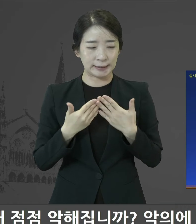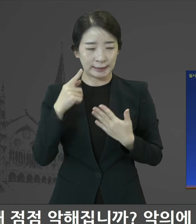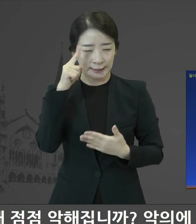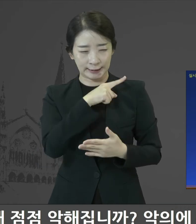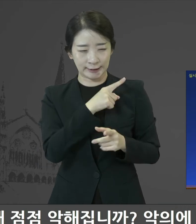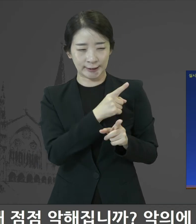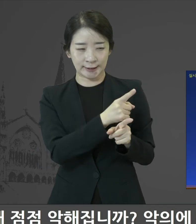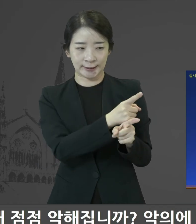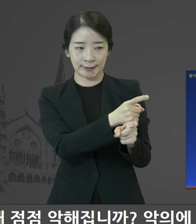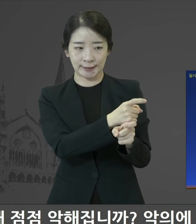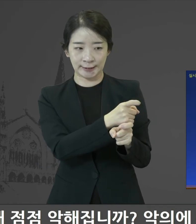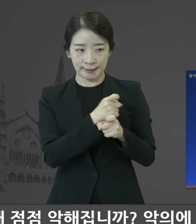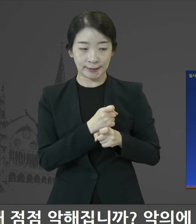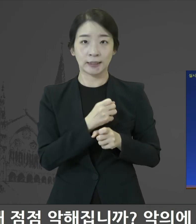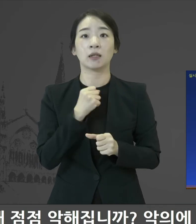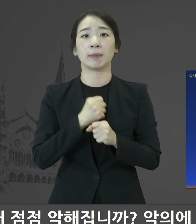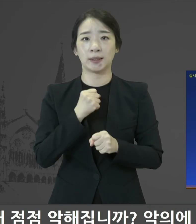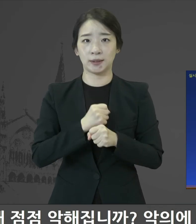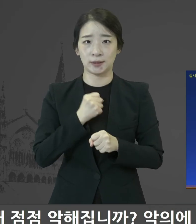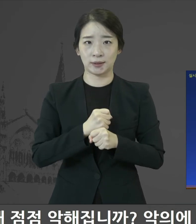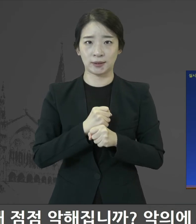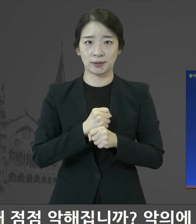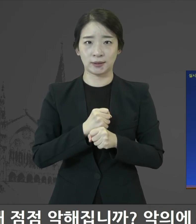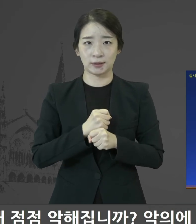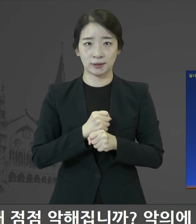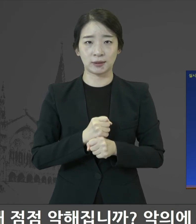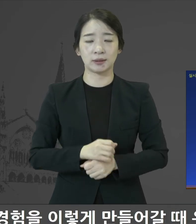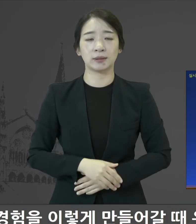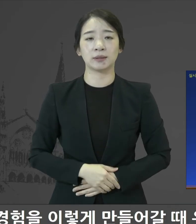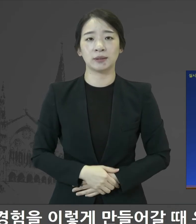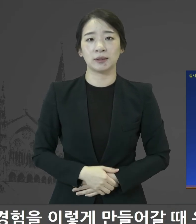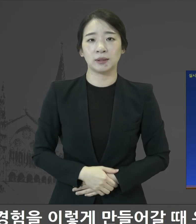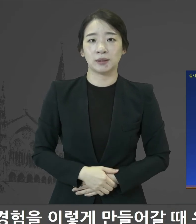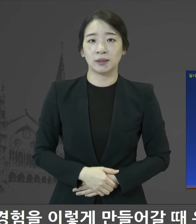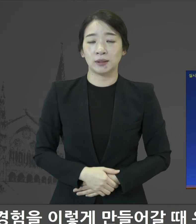만들어갈 때 우리는 더 악해지는 겁니다. 사랑하는 여러분,